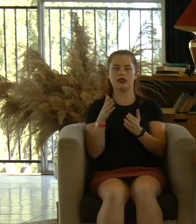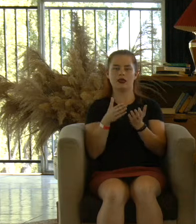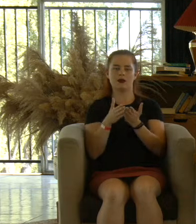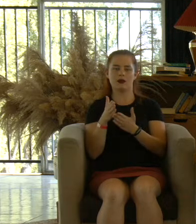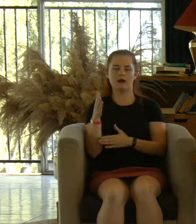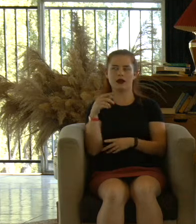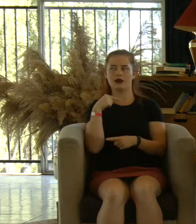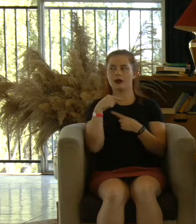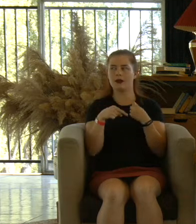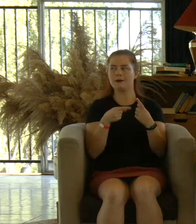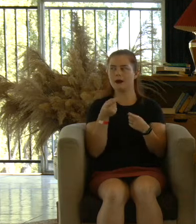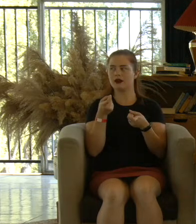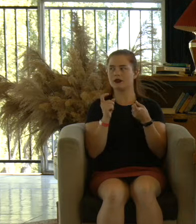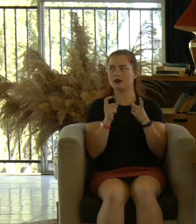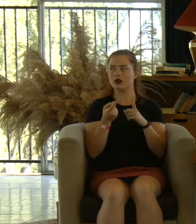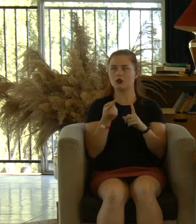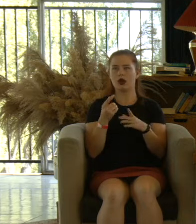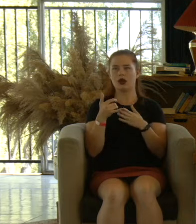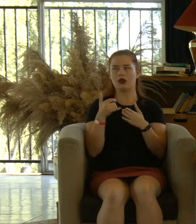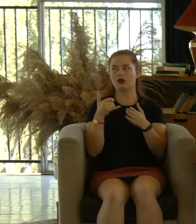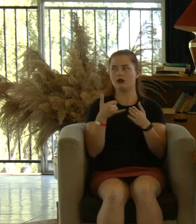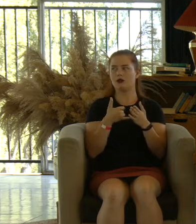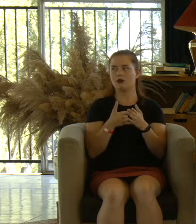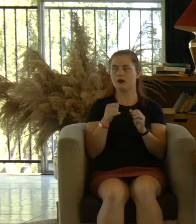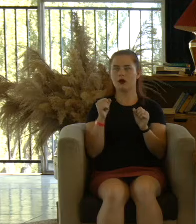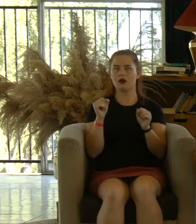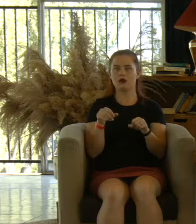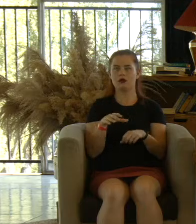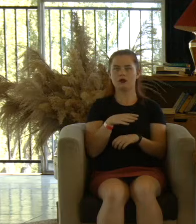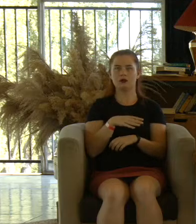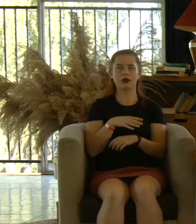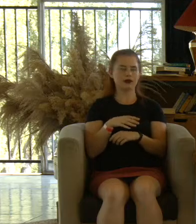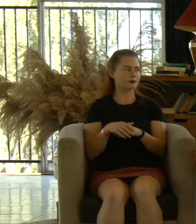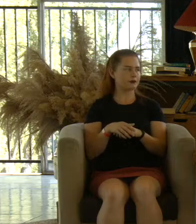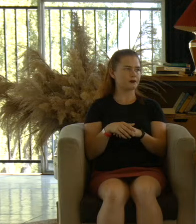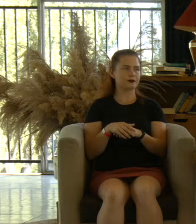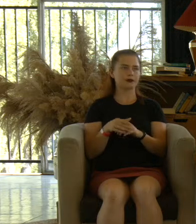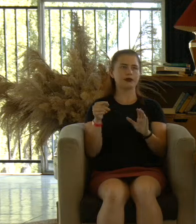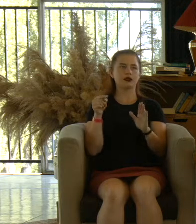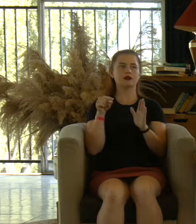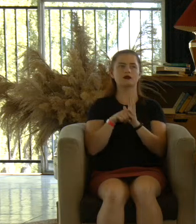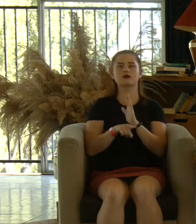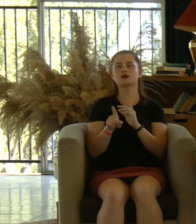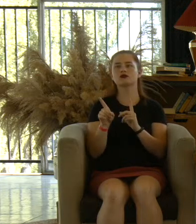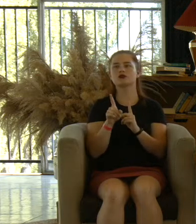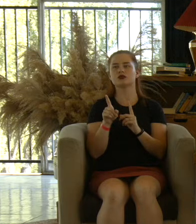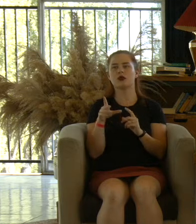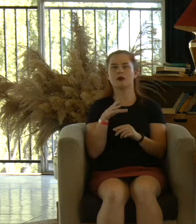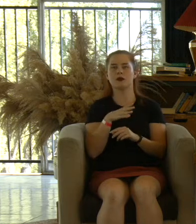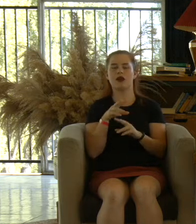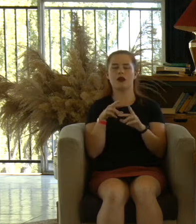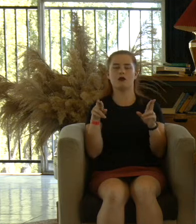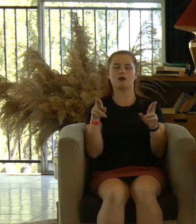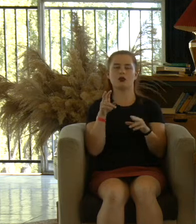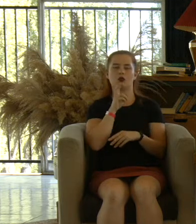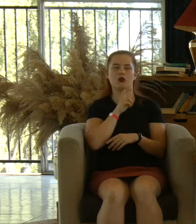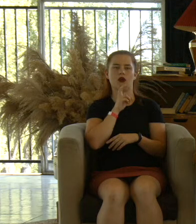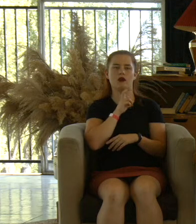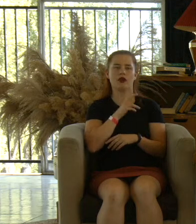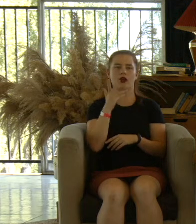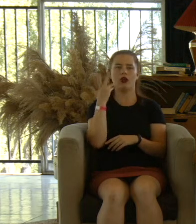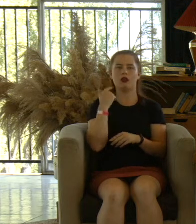То есть натуральные вина можно сравнить, ну, не то что с натяжкой, просто в некотором роде с тем, что происходило с кофе.